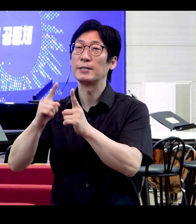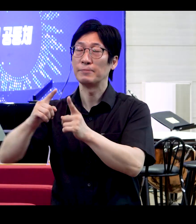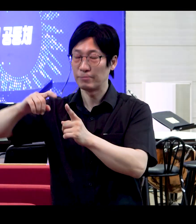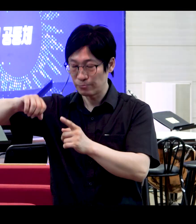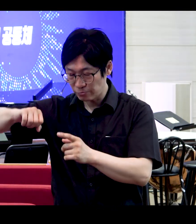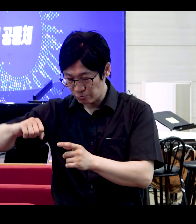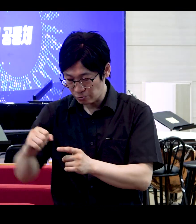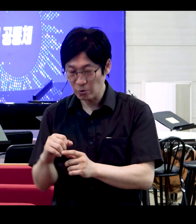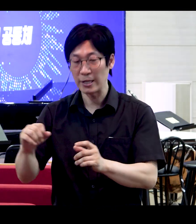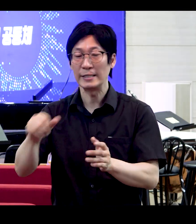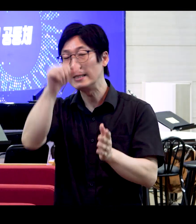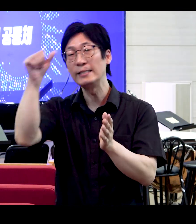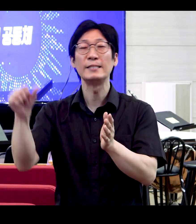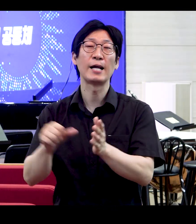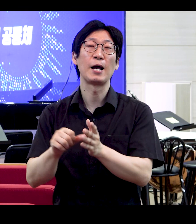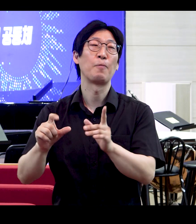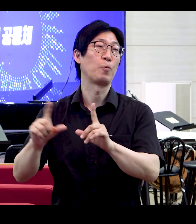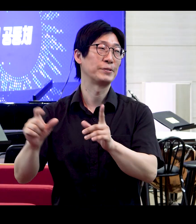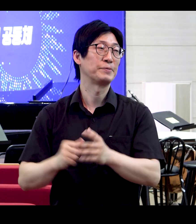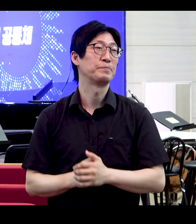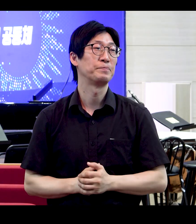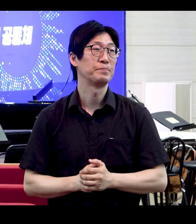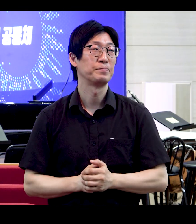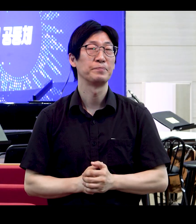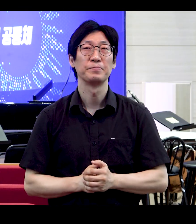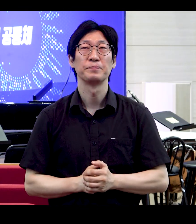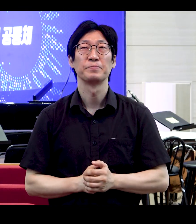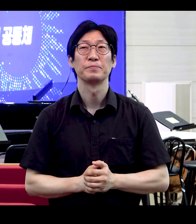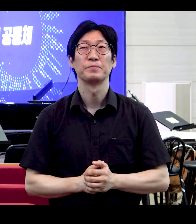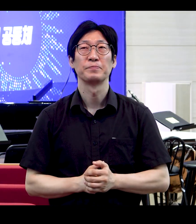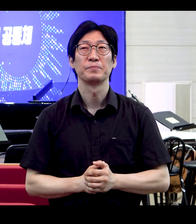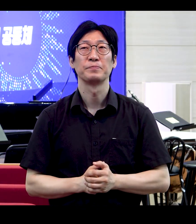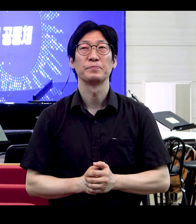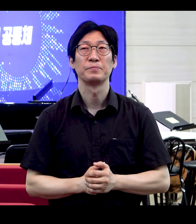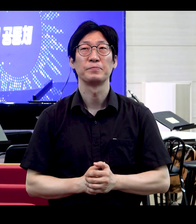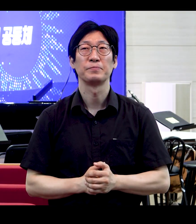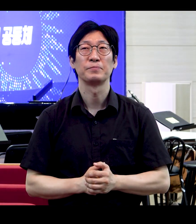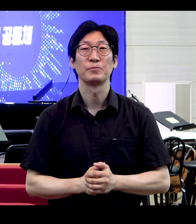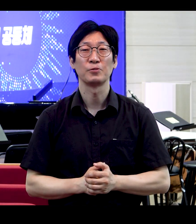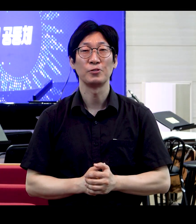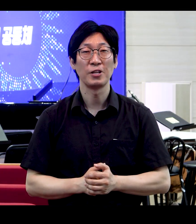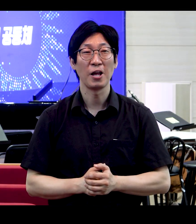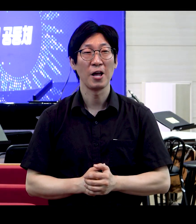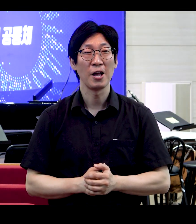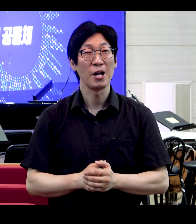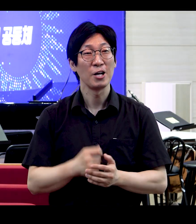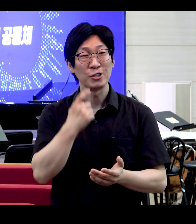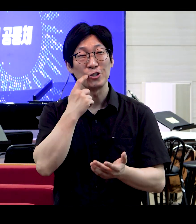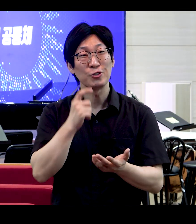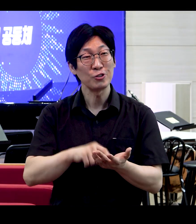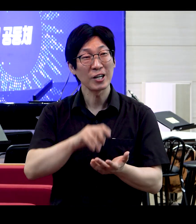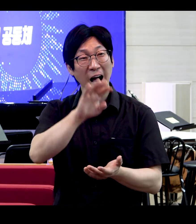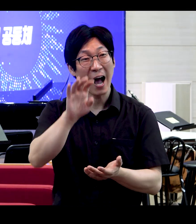하나님의 말씀에 순종하는 그런 거예요. 자, 그런데 여기 보는 것처럼 그게 쉽지